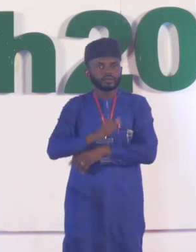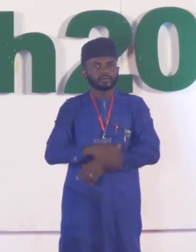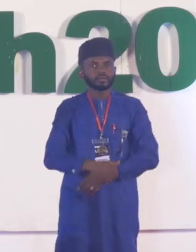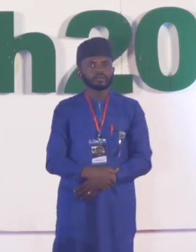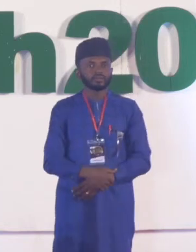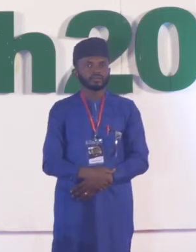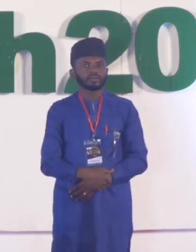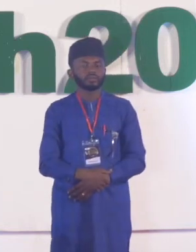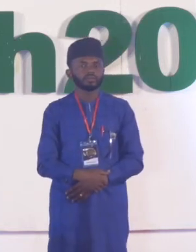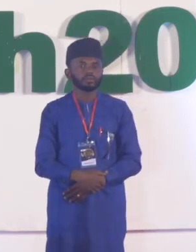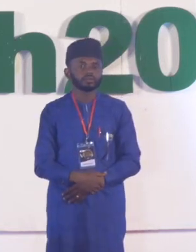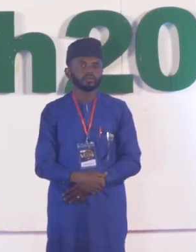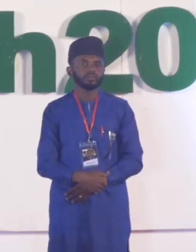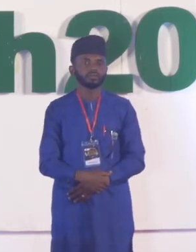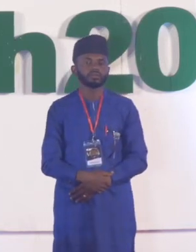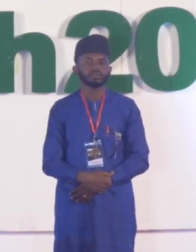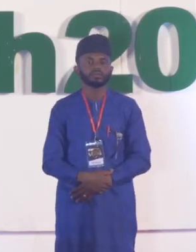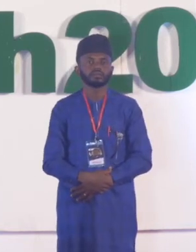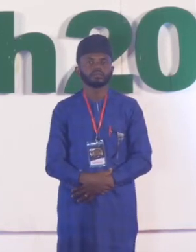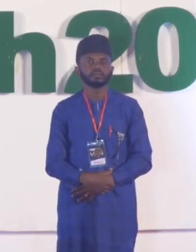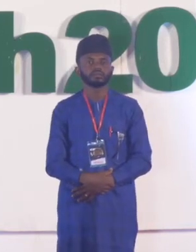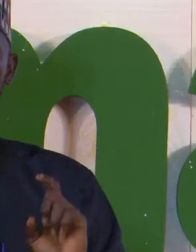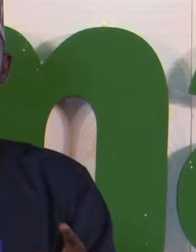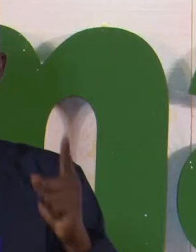وَأَخْرَجَتِ الْأَرْضُ أَثْقَالَهَا